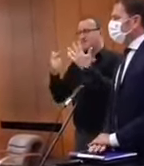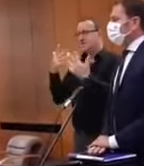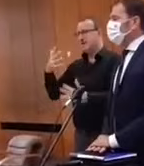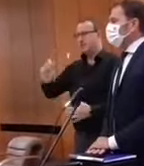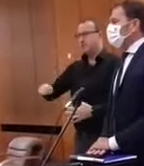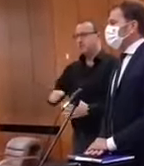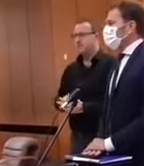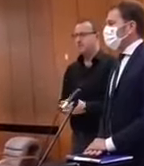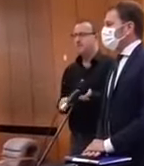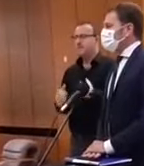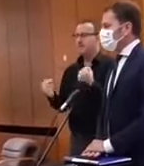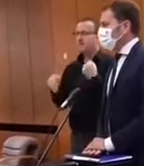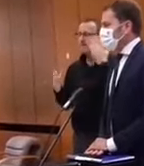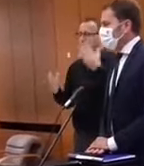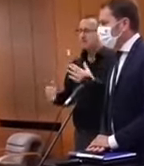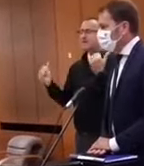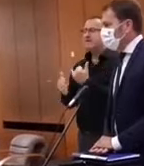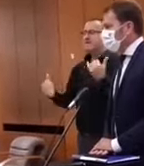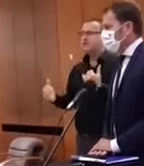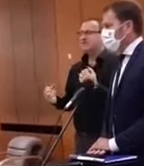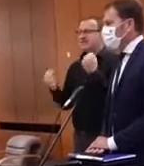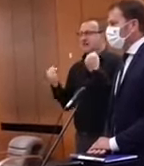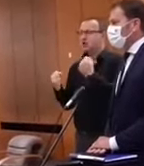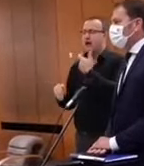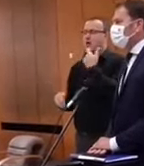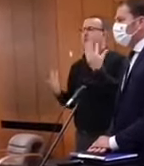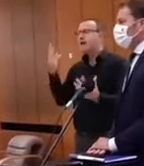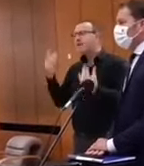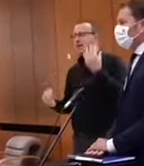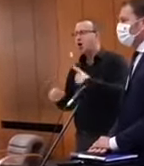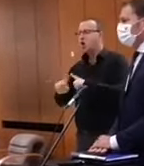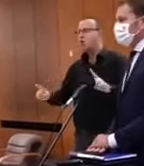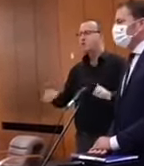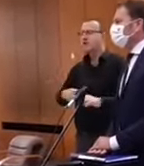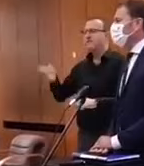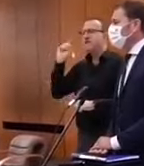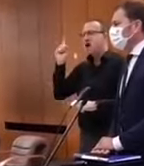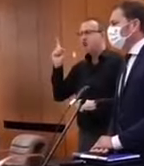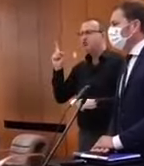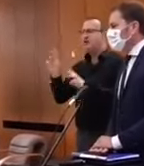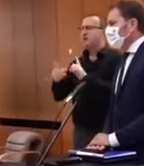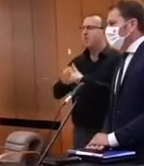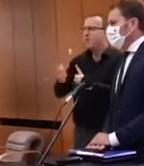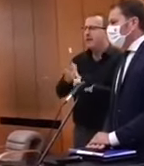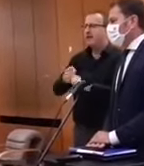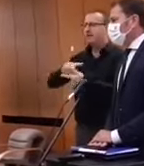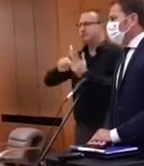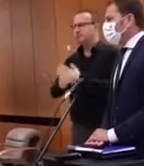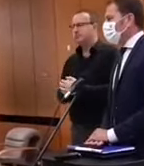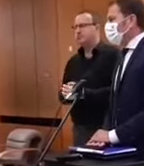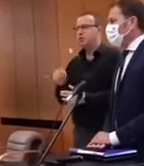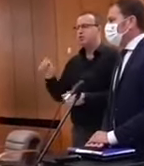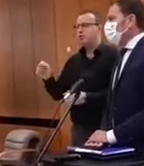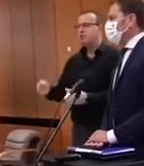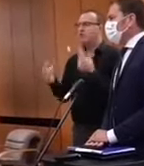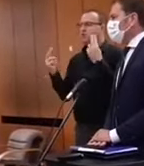ja pevne verím, že spravodlivosť je silnejšia ako matematika a rôzne vyhrážky a rôzne mantinely a podmienky. Ale toto je naozaj